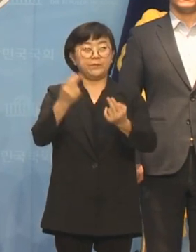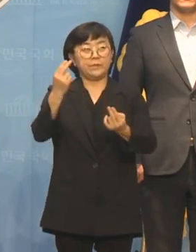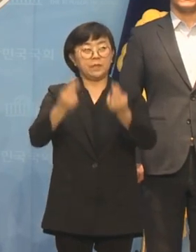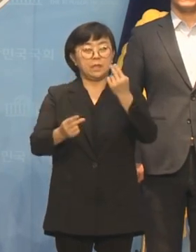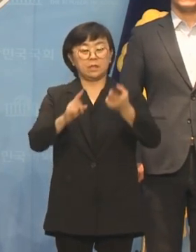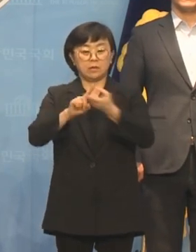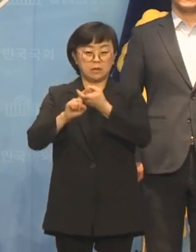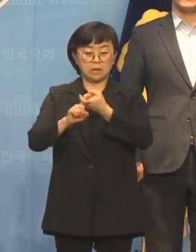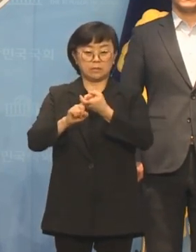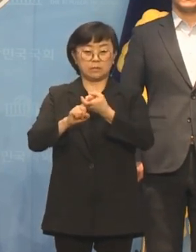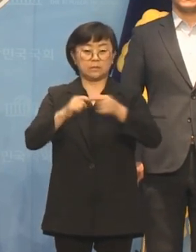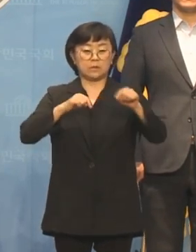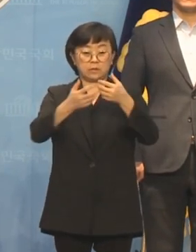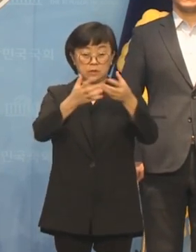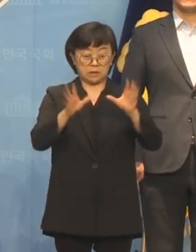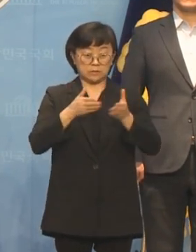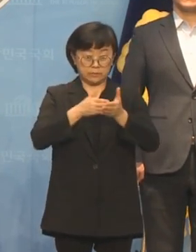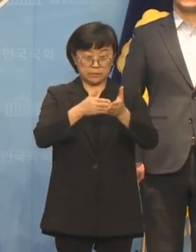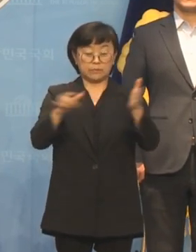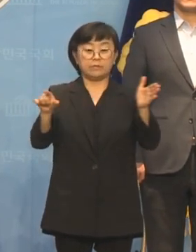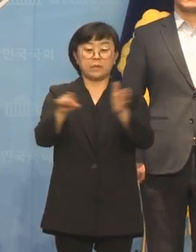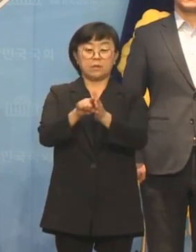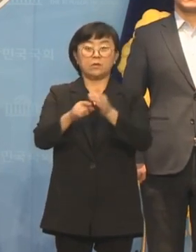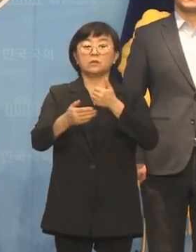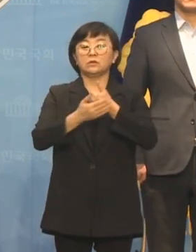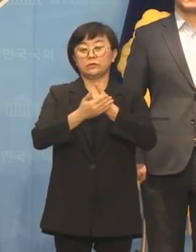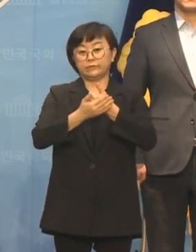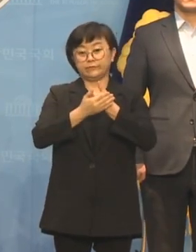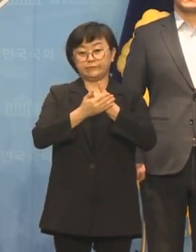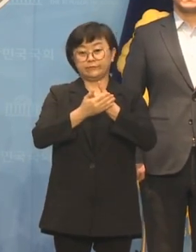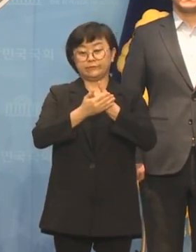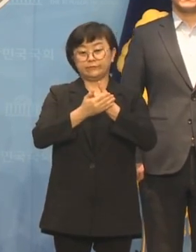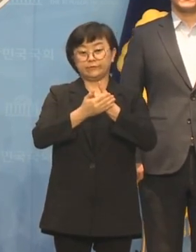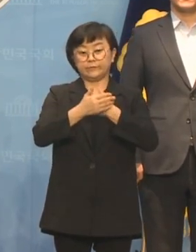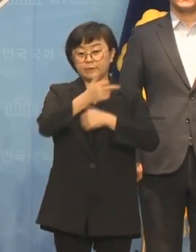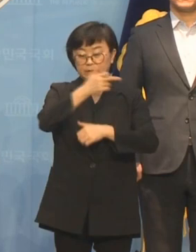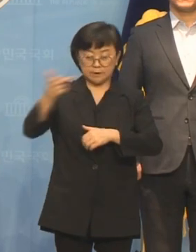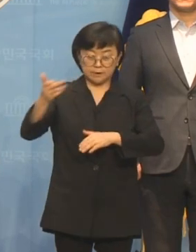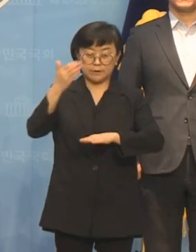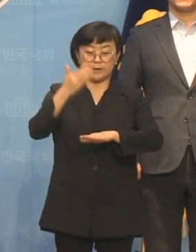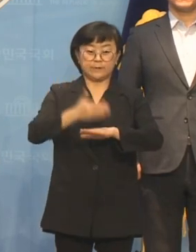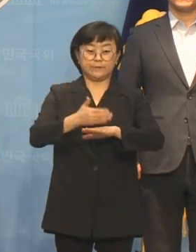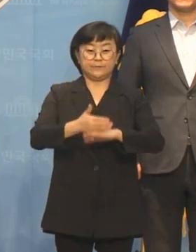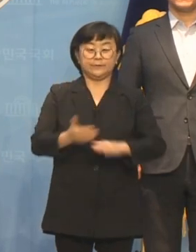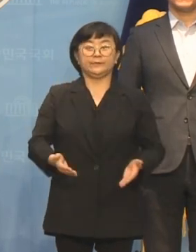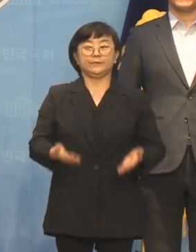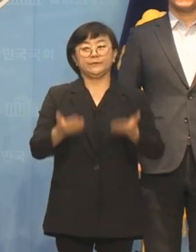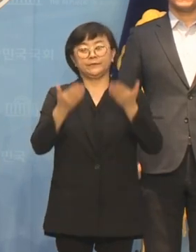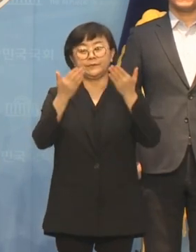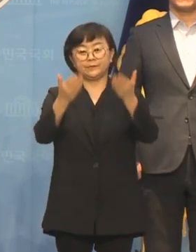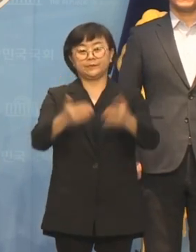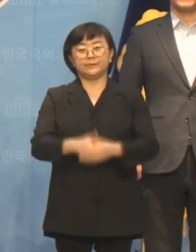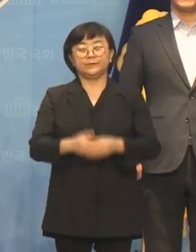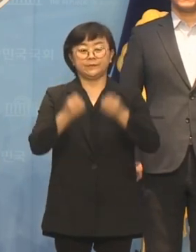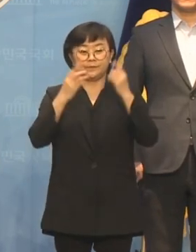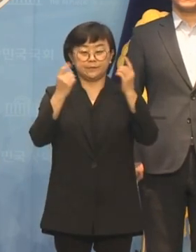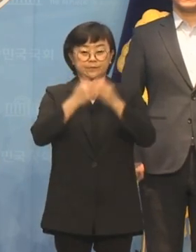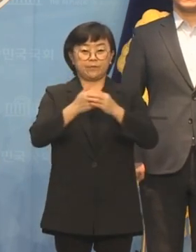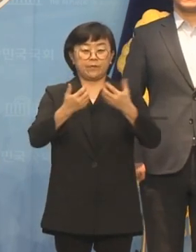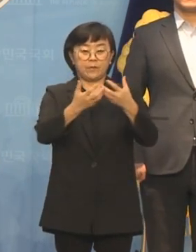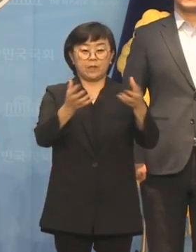제안했습니다. 저희 제안의 진위를 믿고 응원해 주시는 것에 깊은 감사를 드립니다.